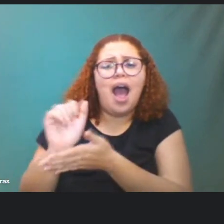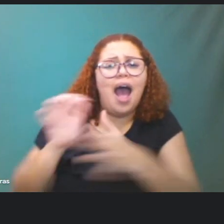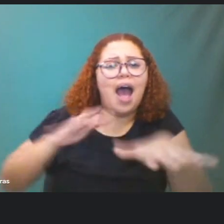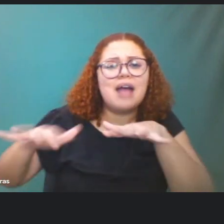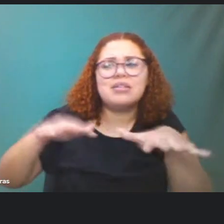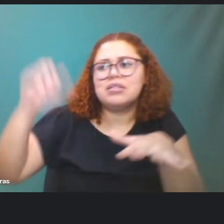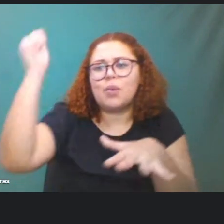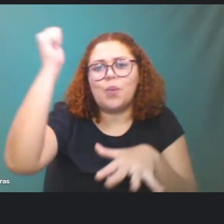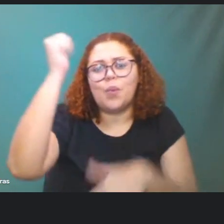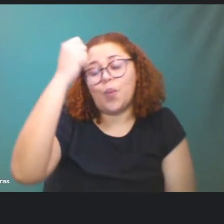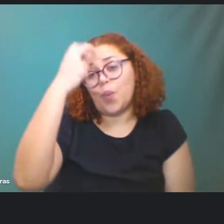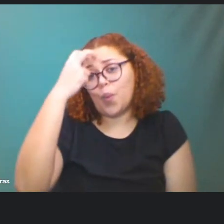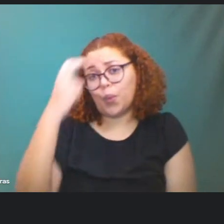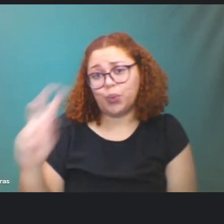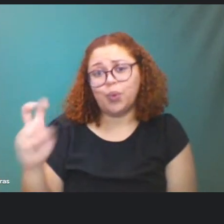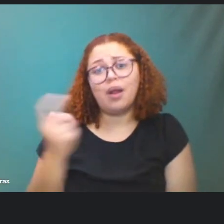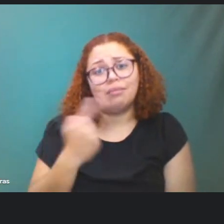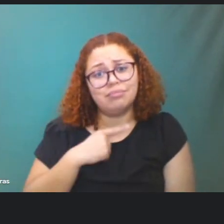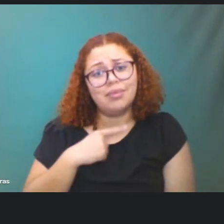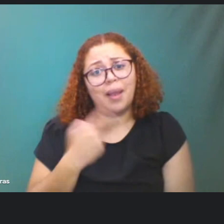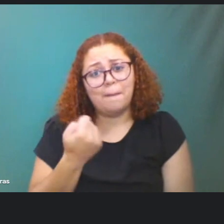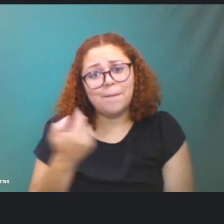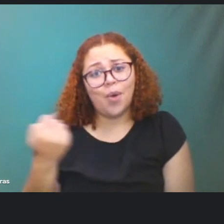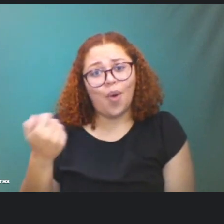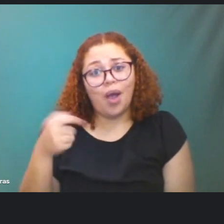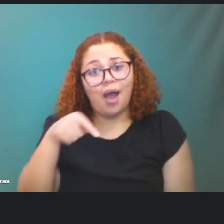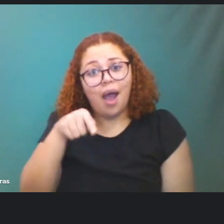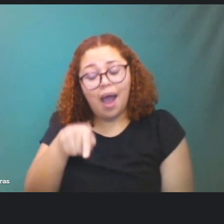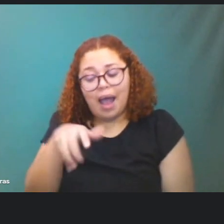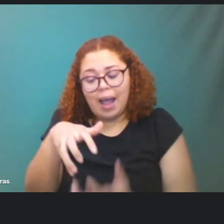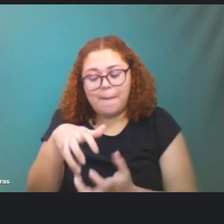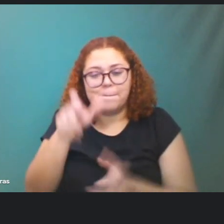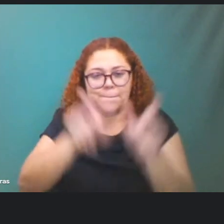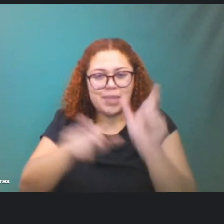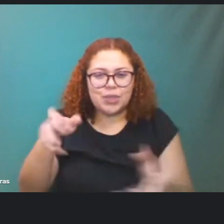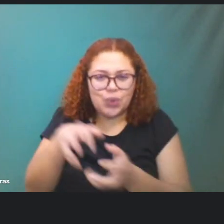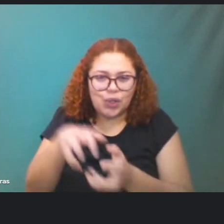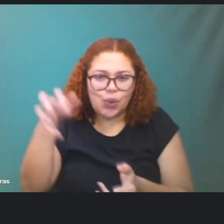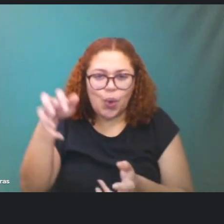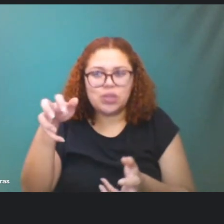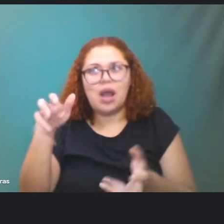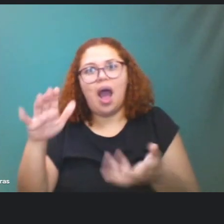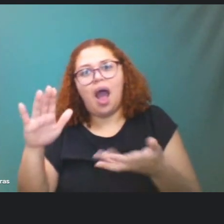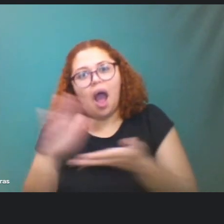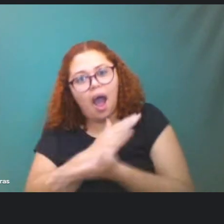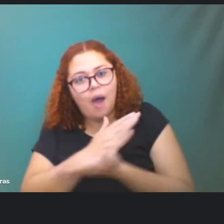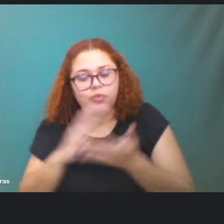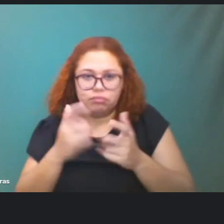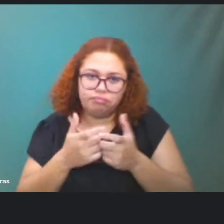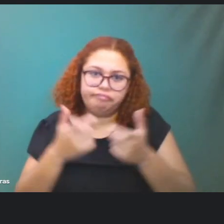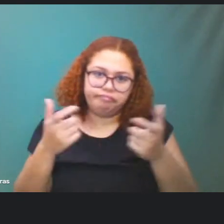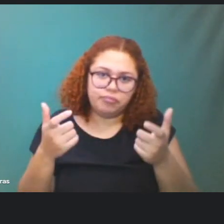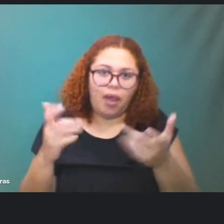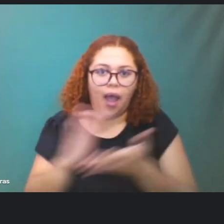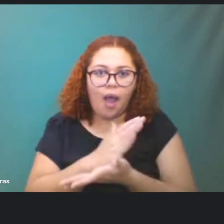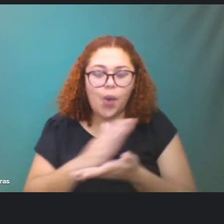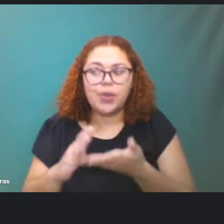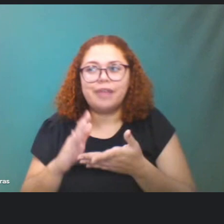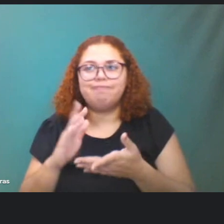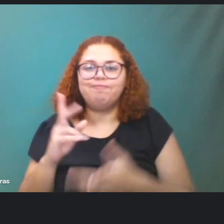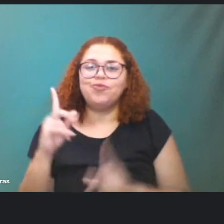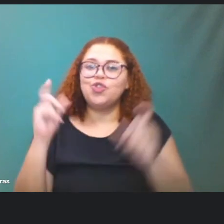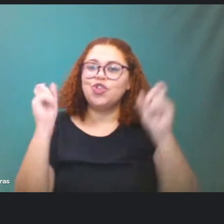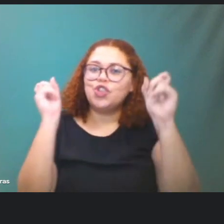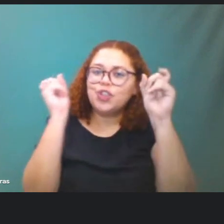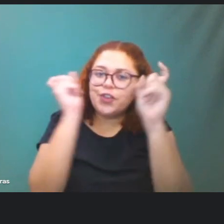pessoas idosas têm dificuldade de locomoção. Não todas, mas em linhas gerais, as pessoas, a partir do momento que vão ficando idosas, e